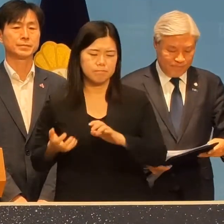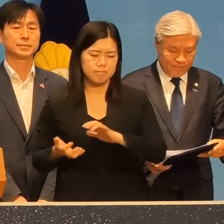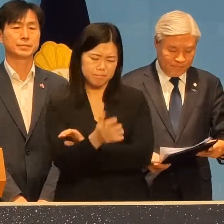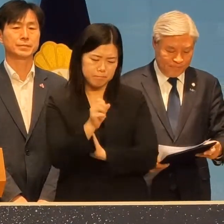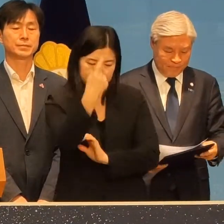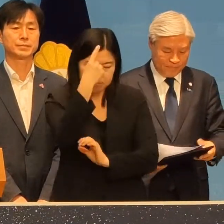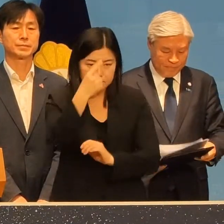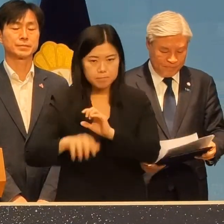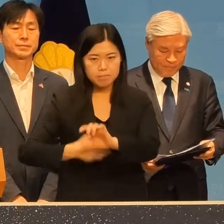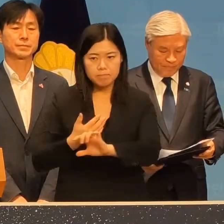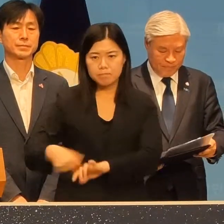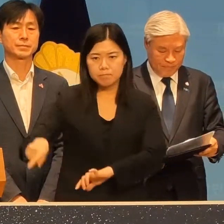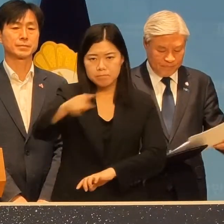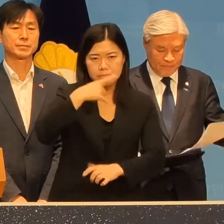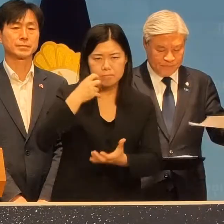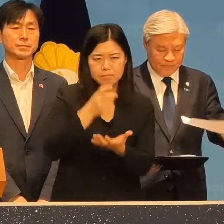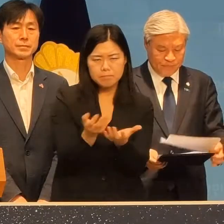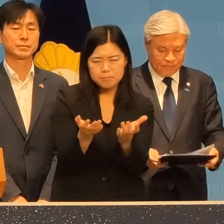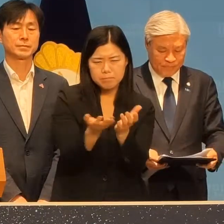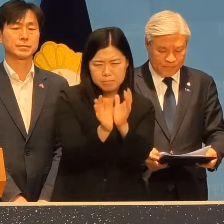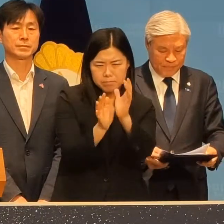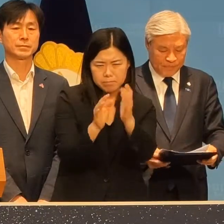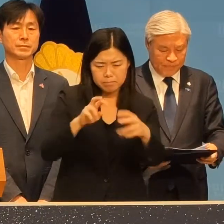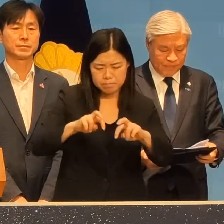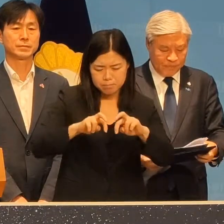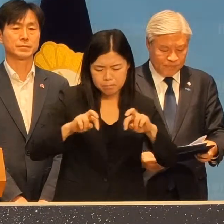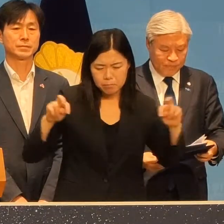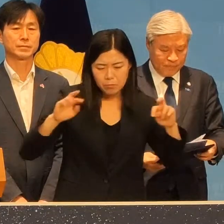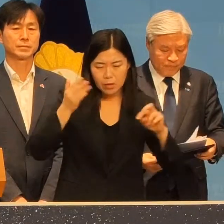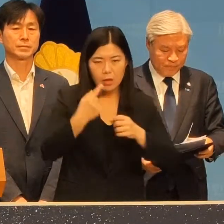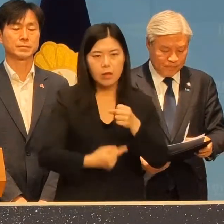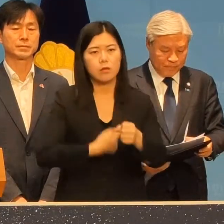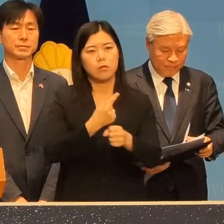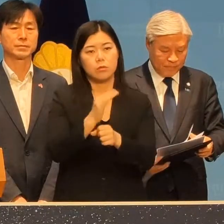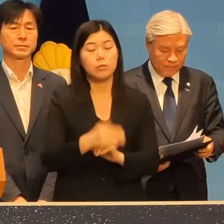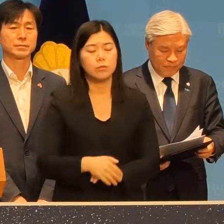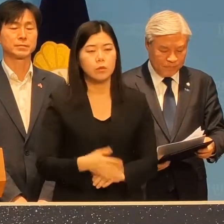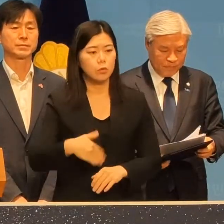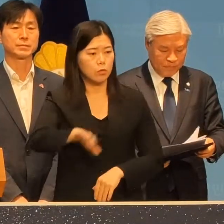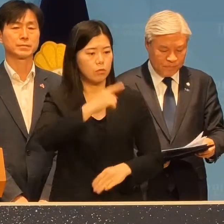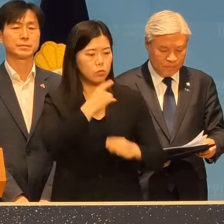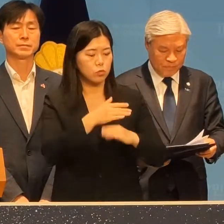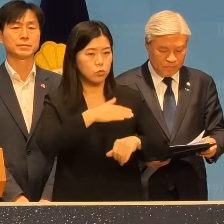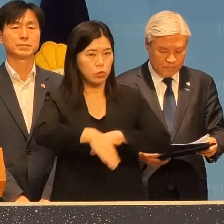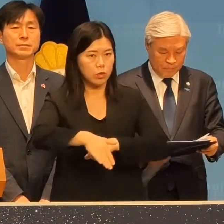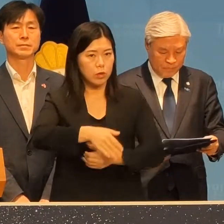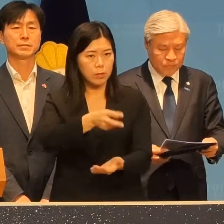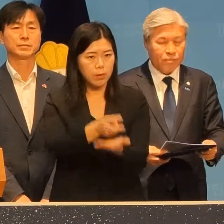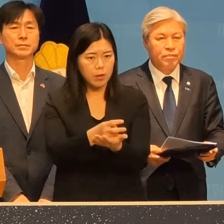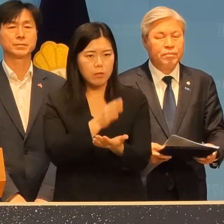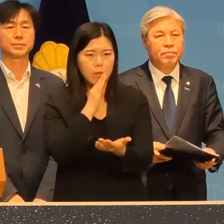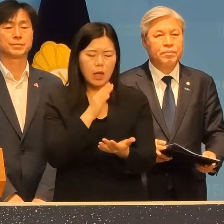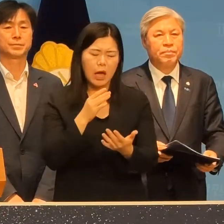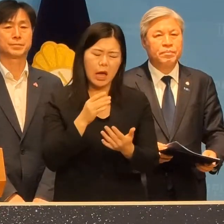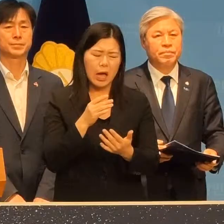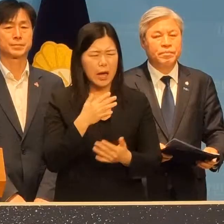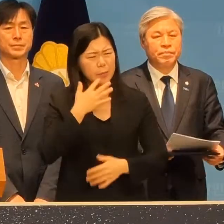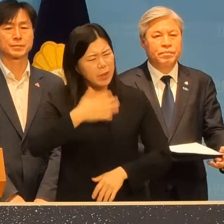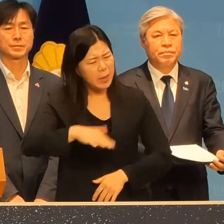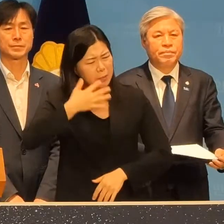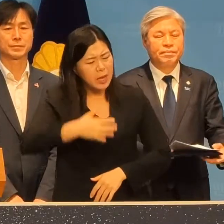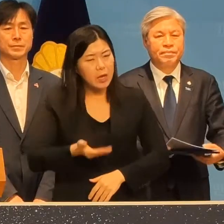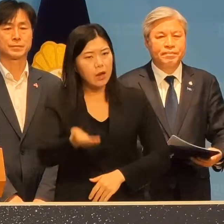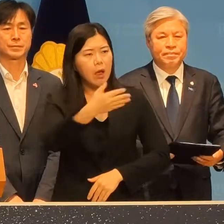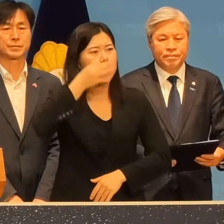세력의 반헌법적 실체가 드러난 지 1년이 지났습니다. 우리의 민주주의 제도가 불충분함을 온 국민이